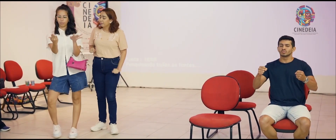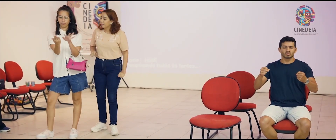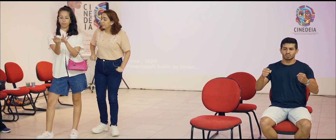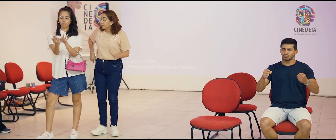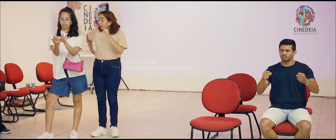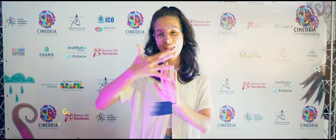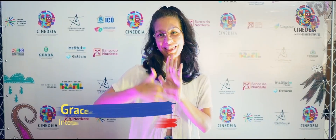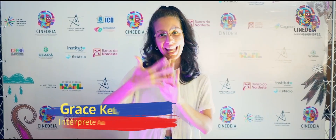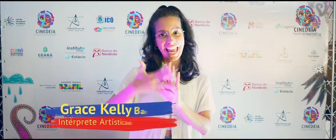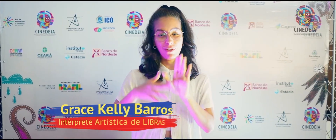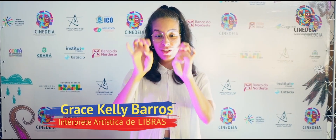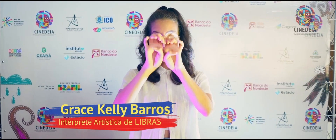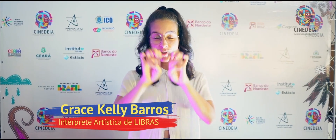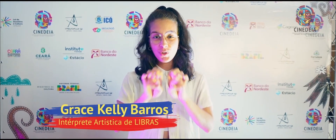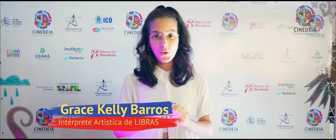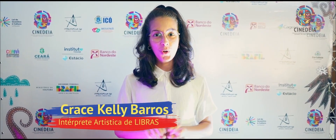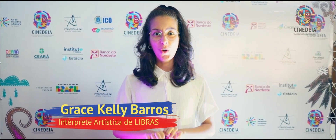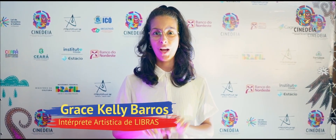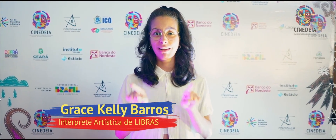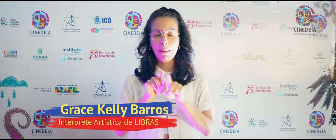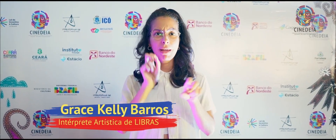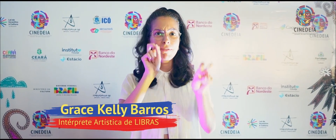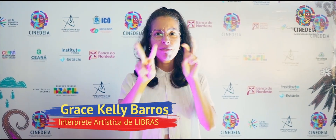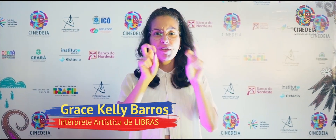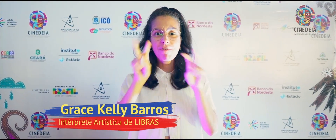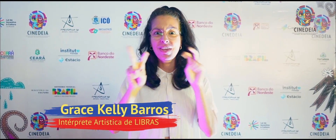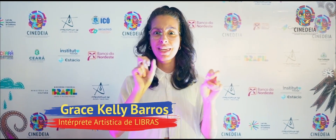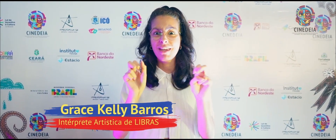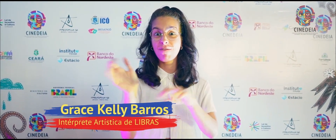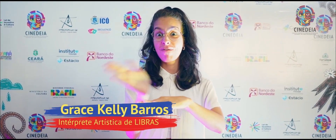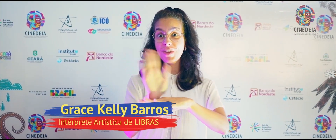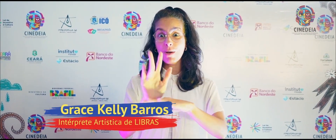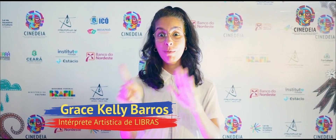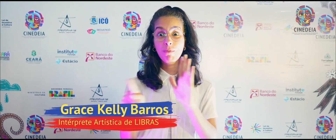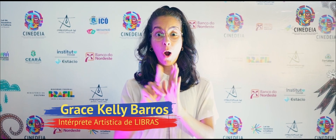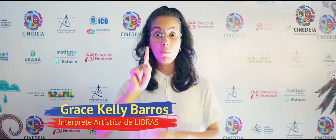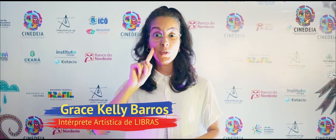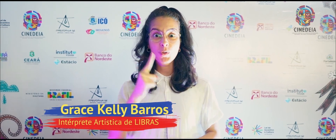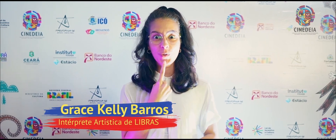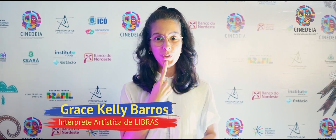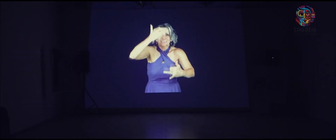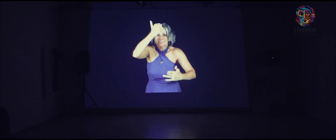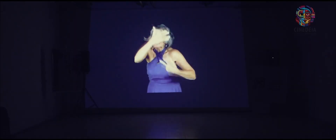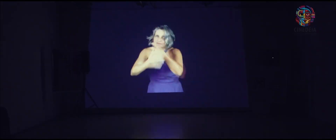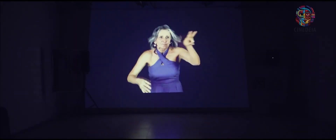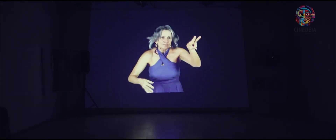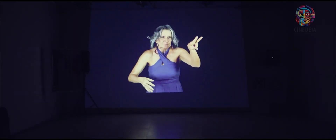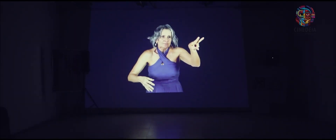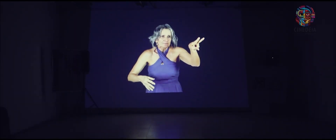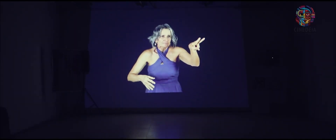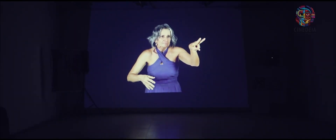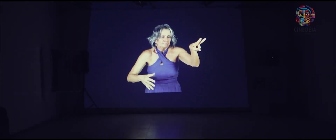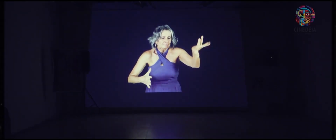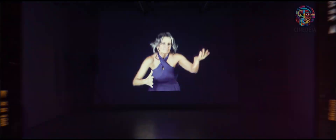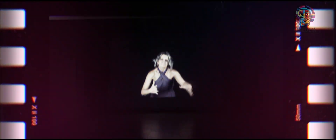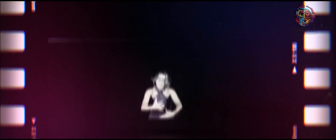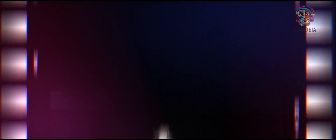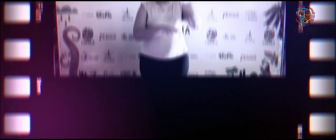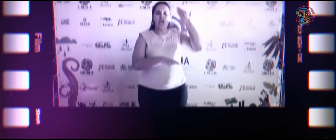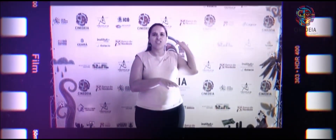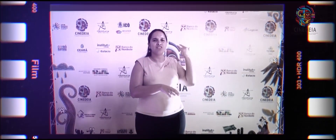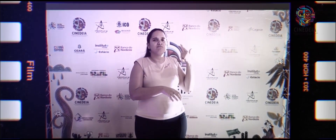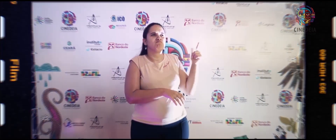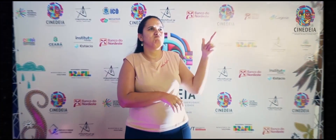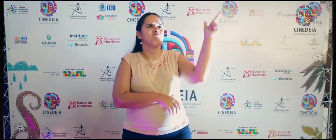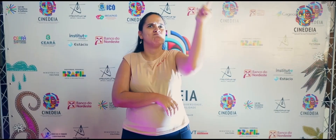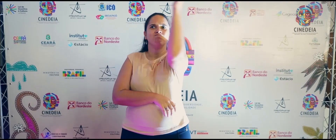é um curta-metragem que ainda está em circulação, o Apaga-me. Ele ganhou prêmio no